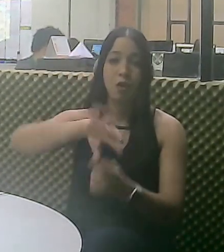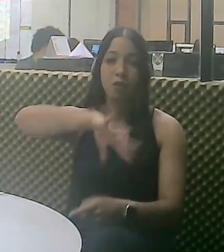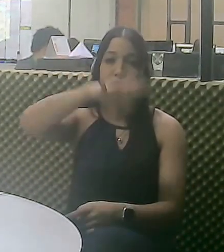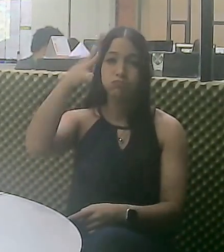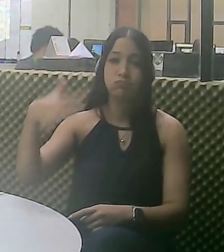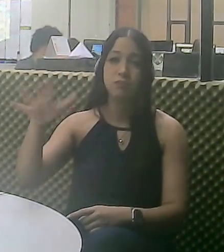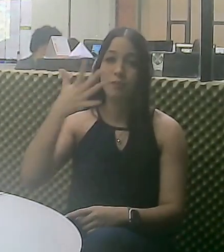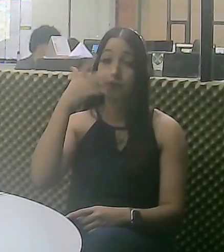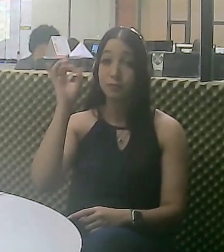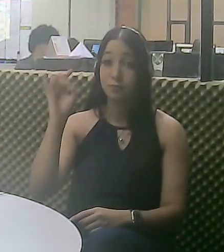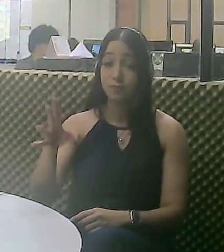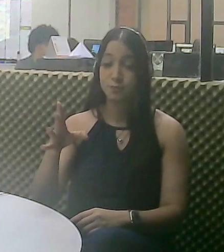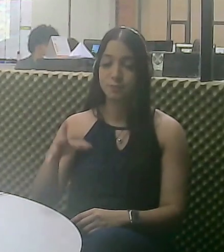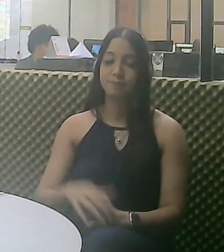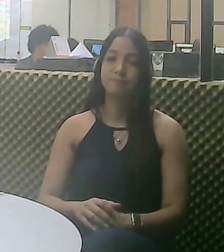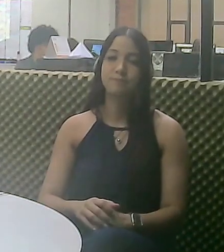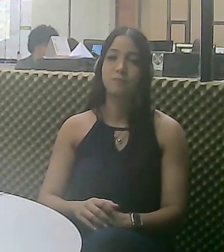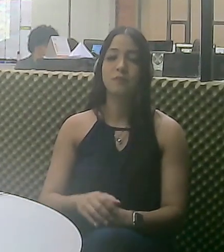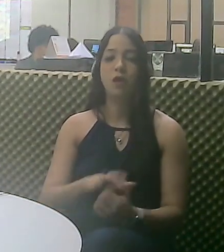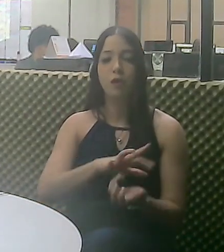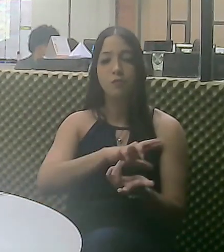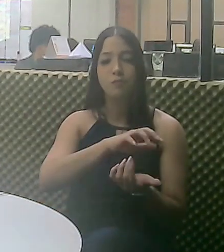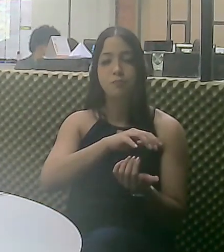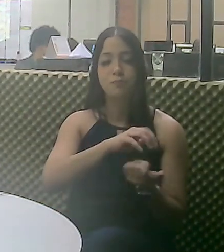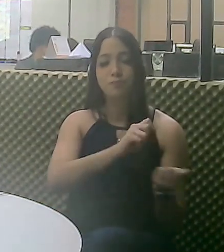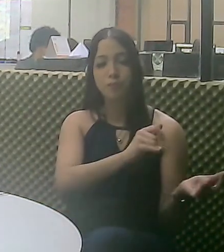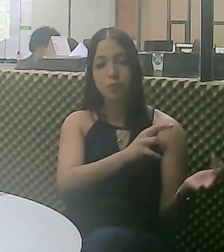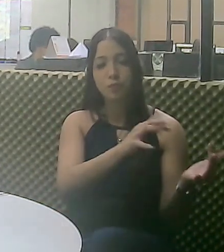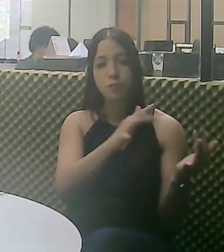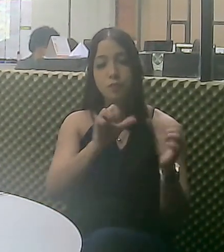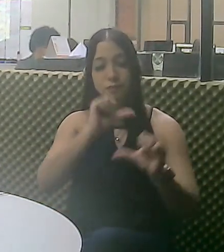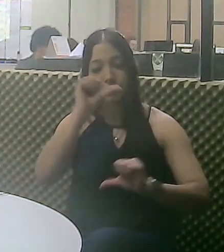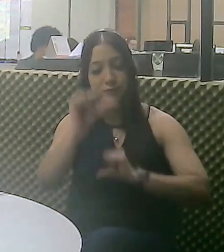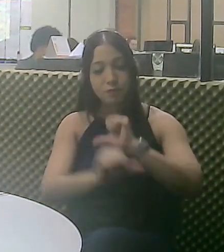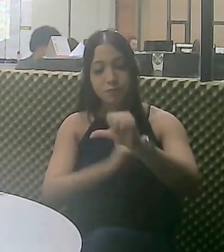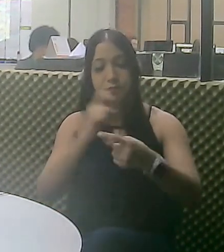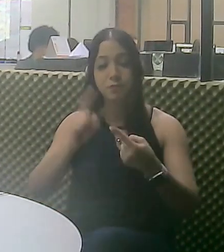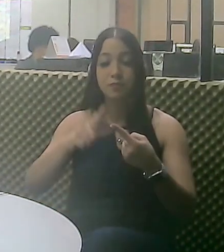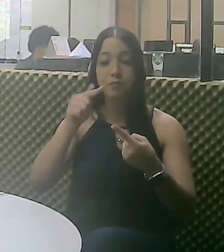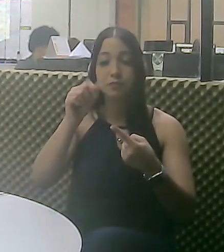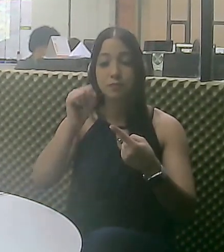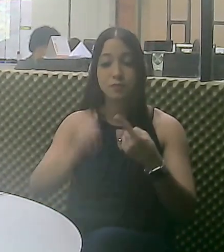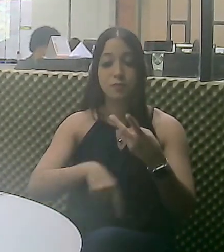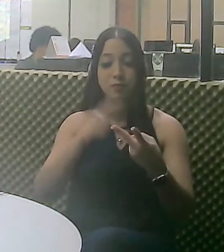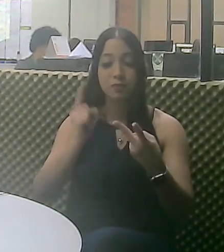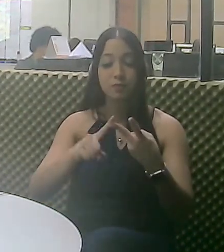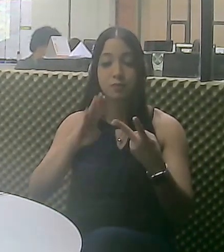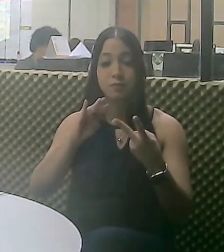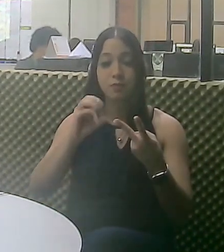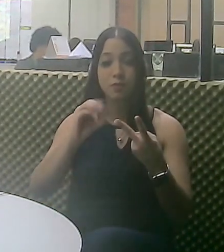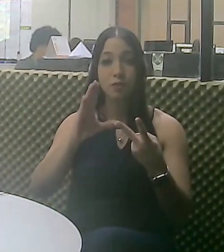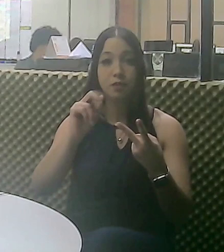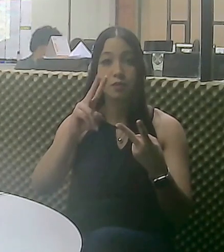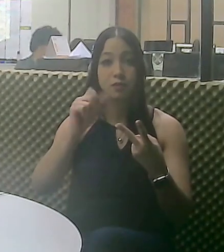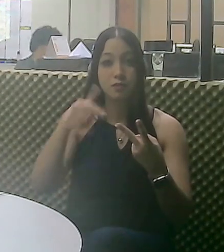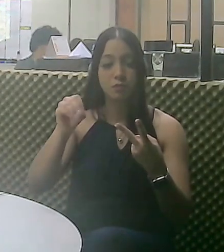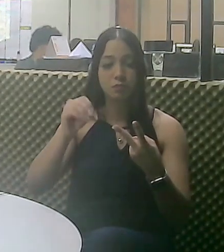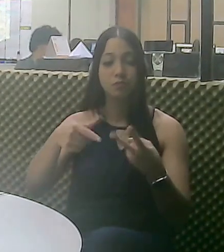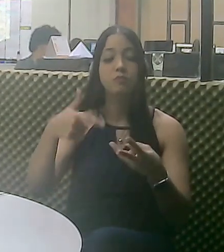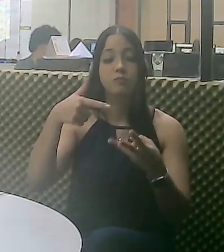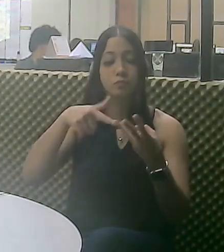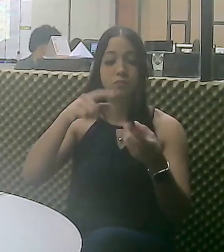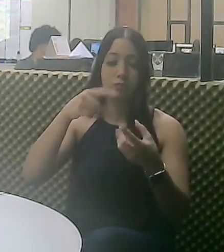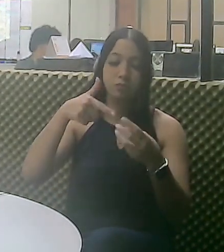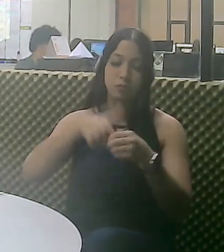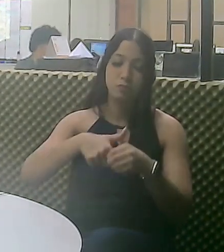sanitário devidamente processado o lodo pode se transformar em gás combustível e Bio carvão como combustível